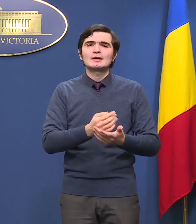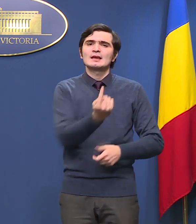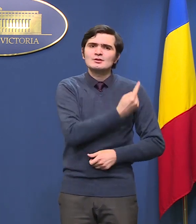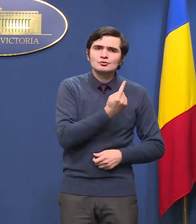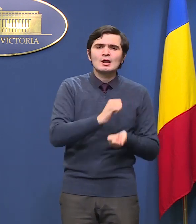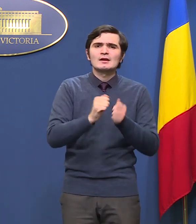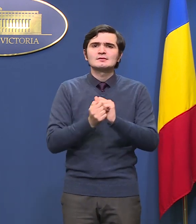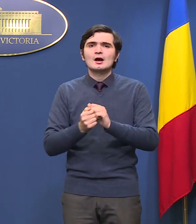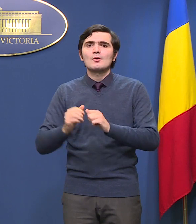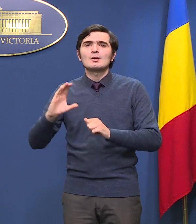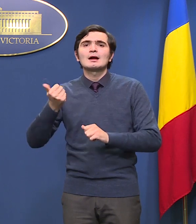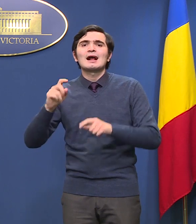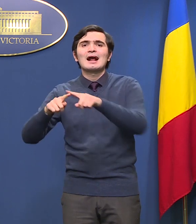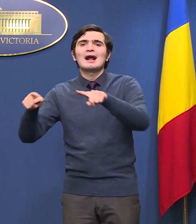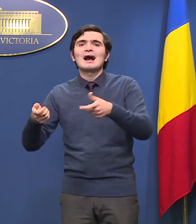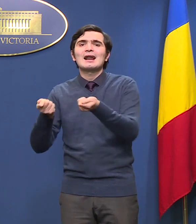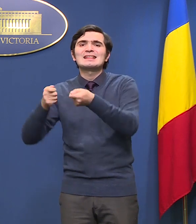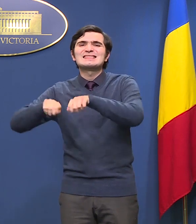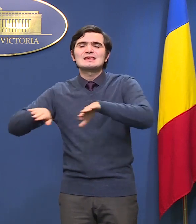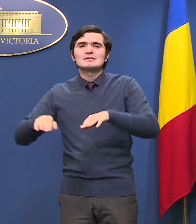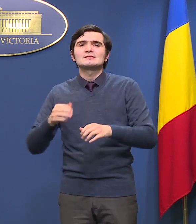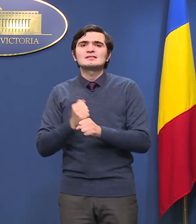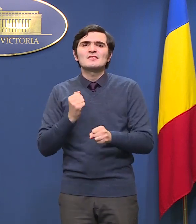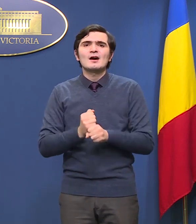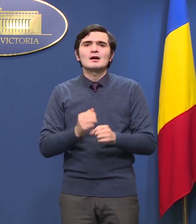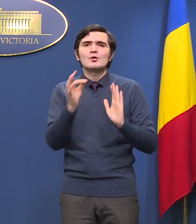să poată să se deruleze în cele mai bune condiții.